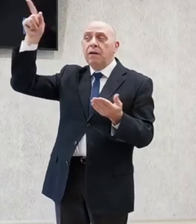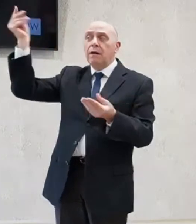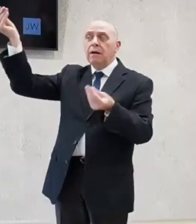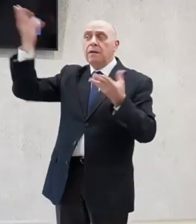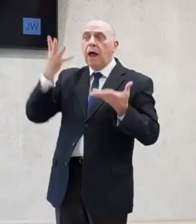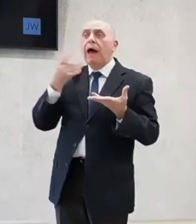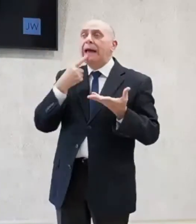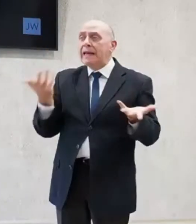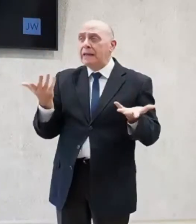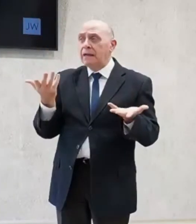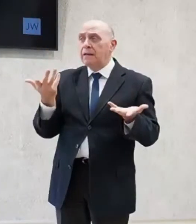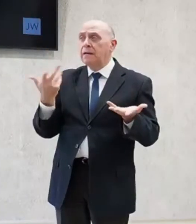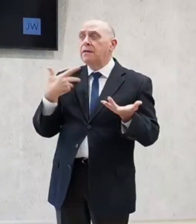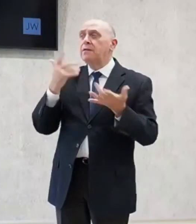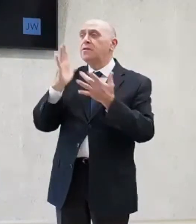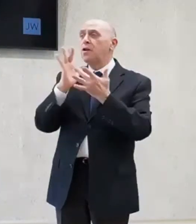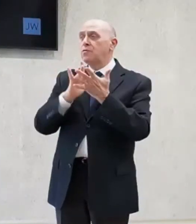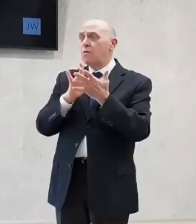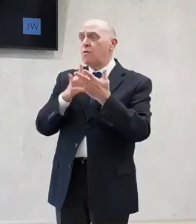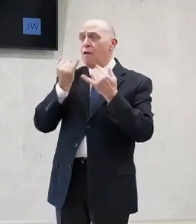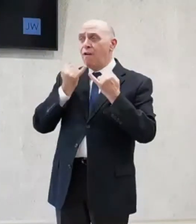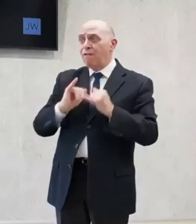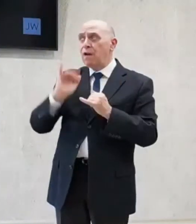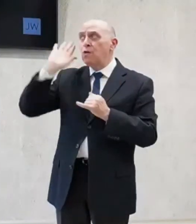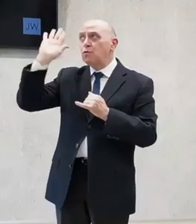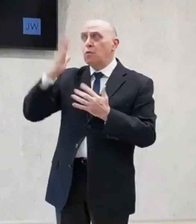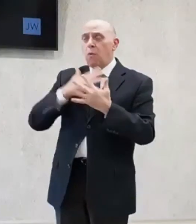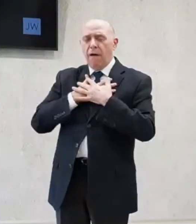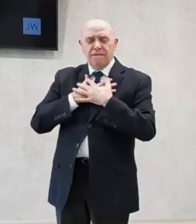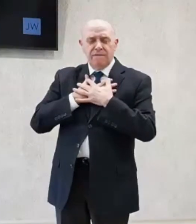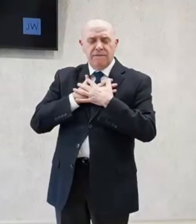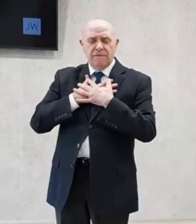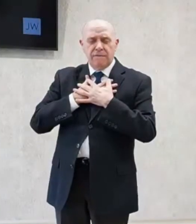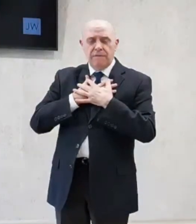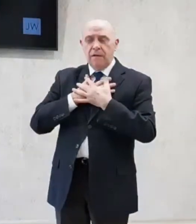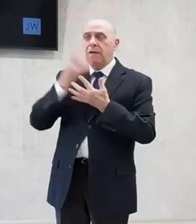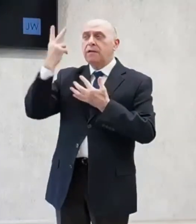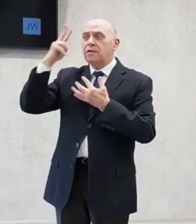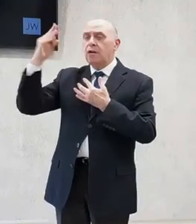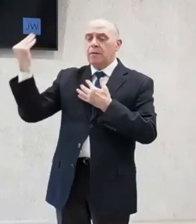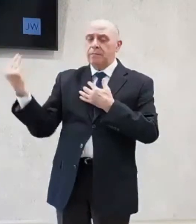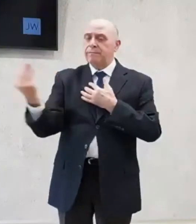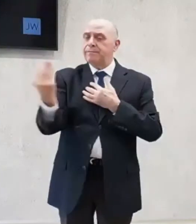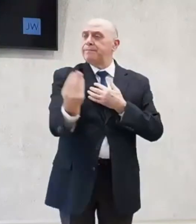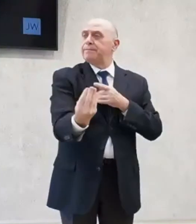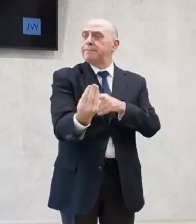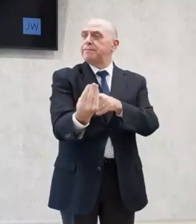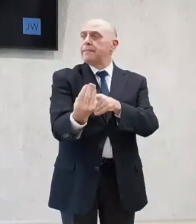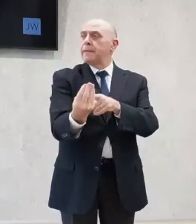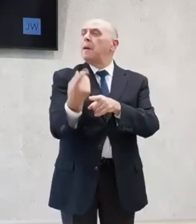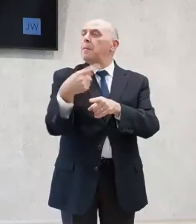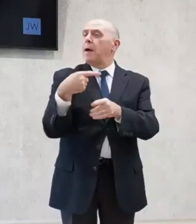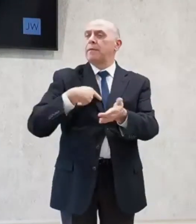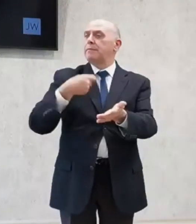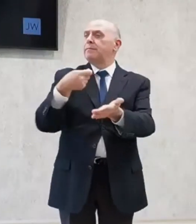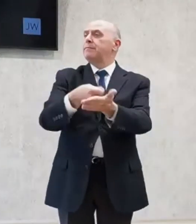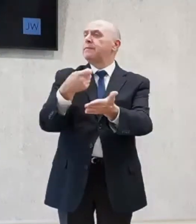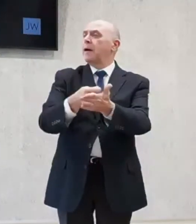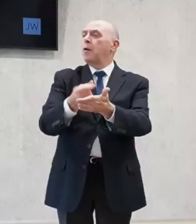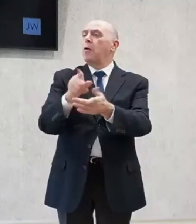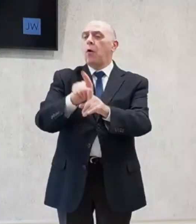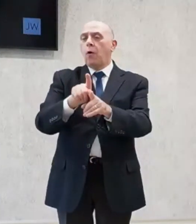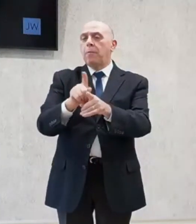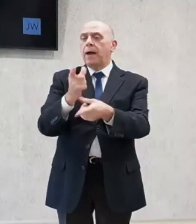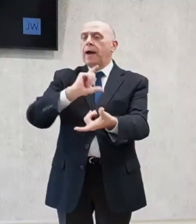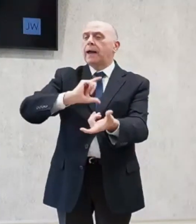del suo amato figlio Cristo Gesù che gli ha permesso di riscattare dal peccato di ricomprare dal peccato